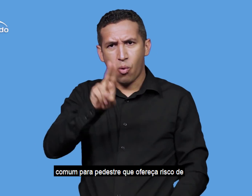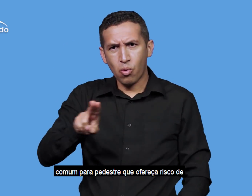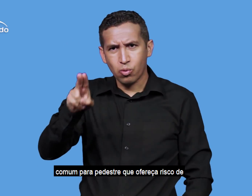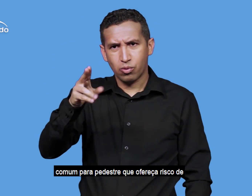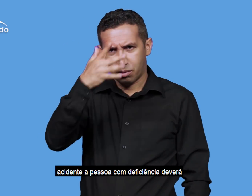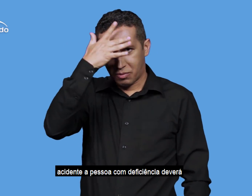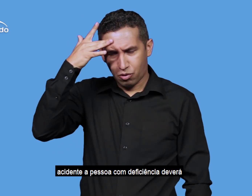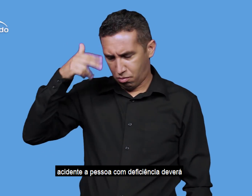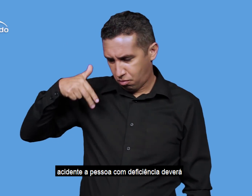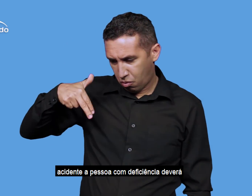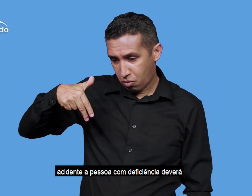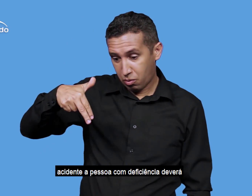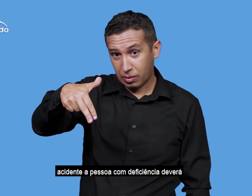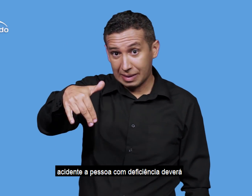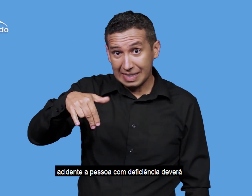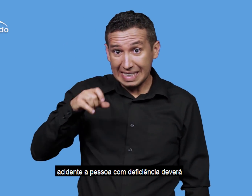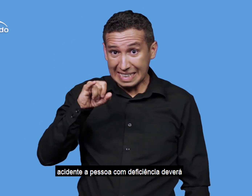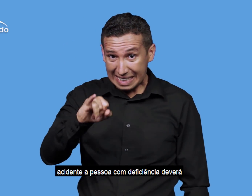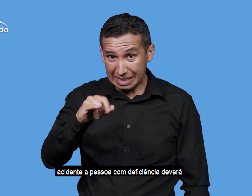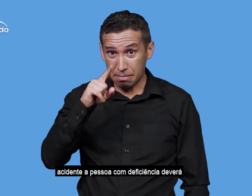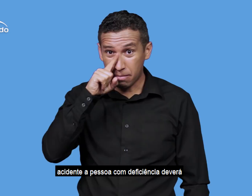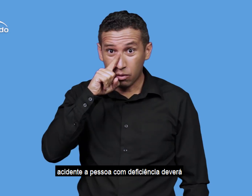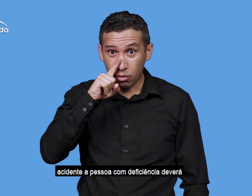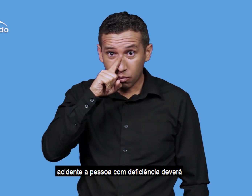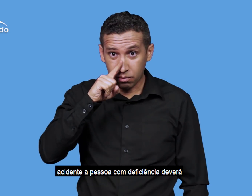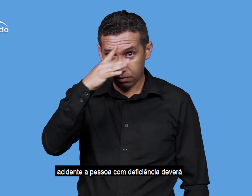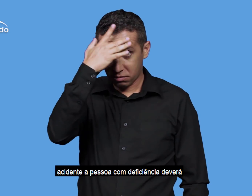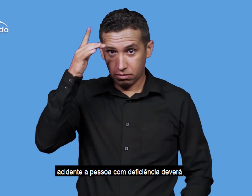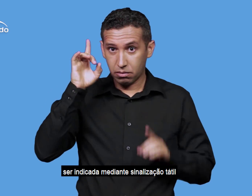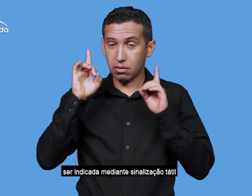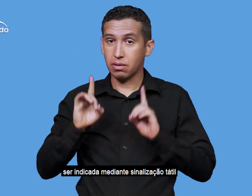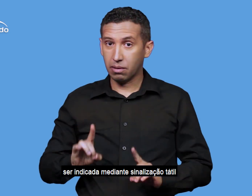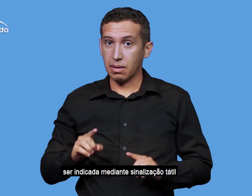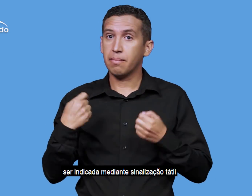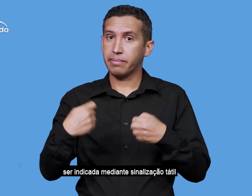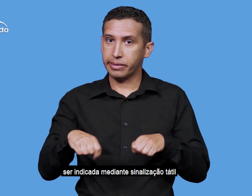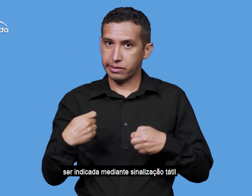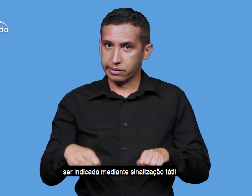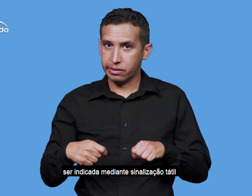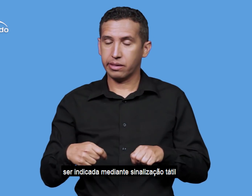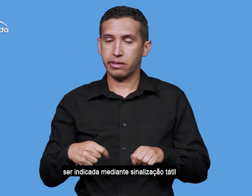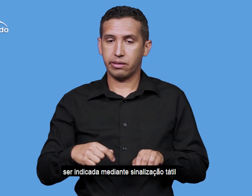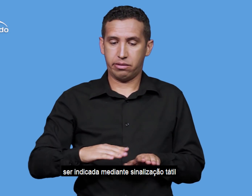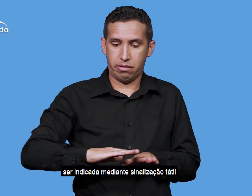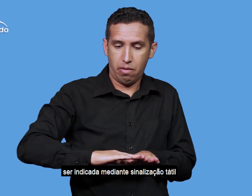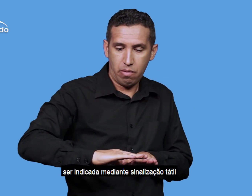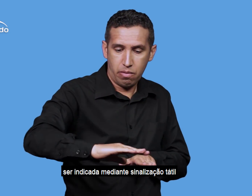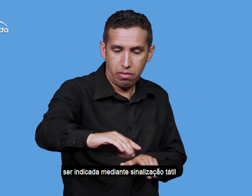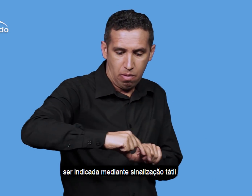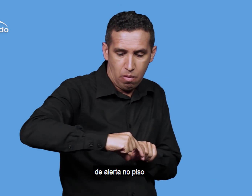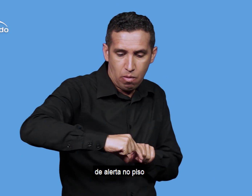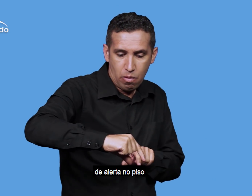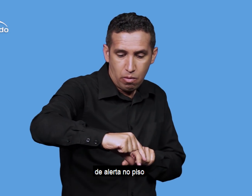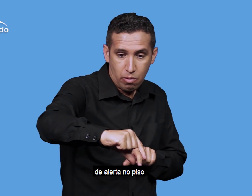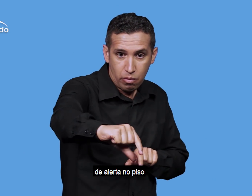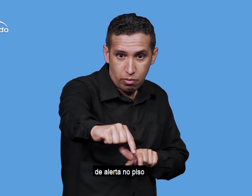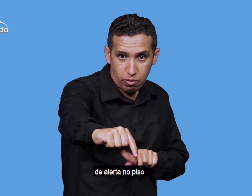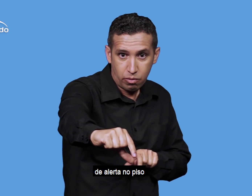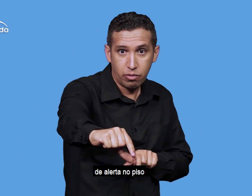de acidente a pessoa com deficiência deverá ser indicada mediante sinalização tátil de alerta no